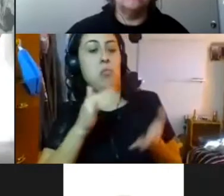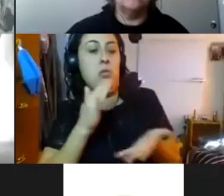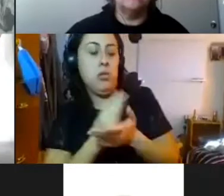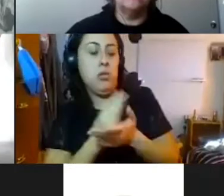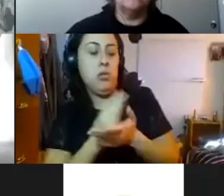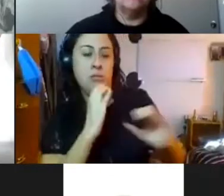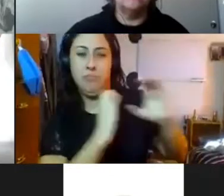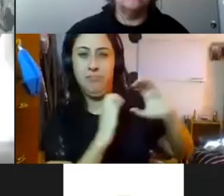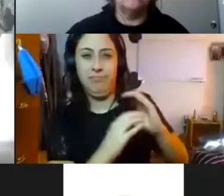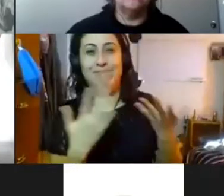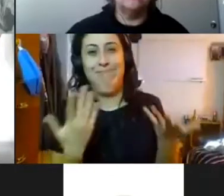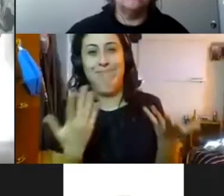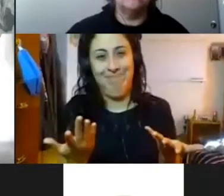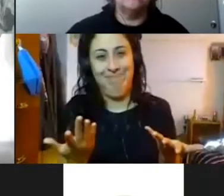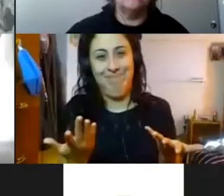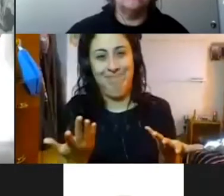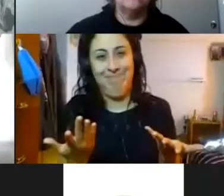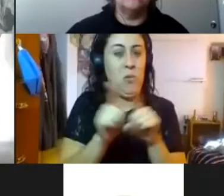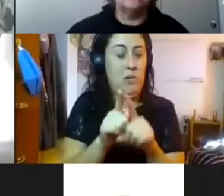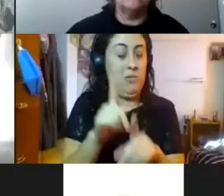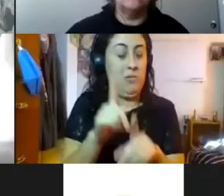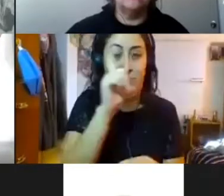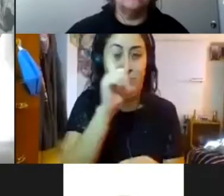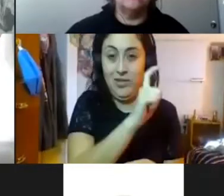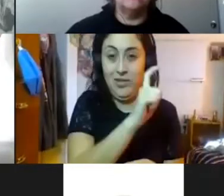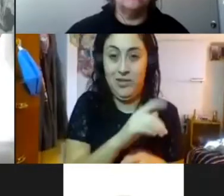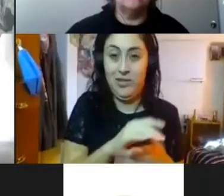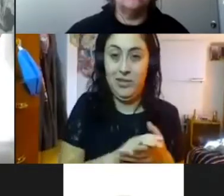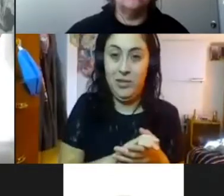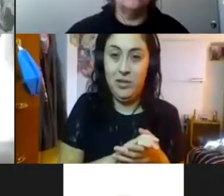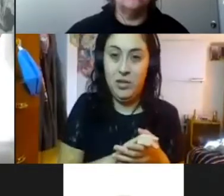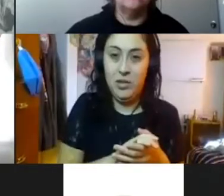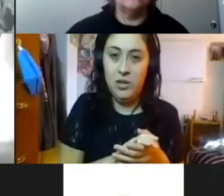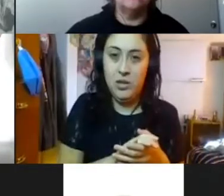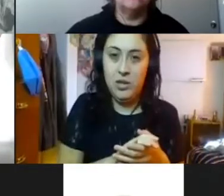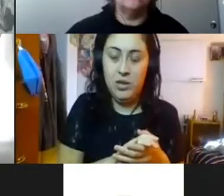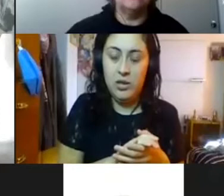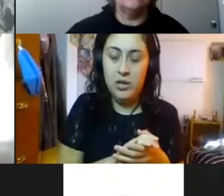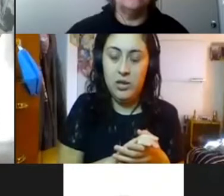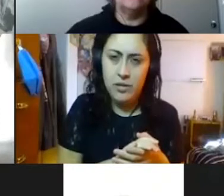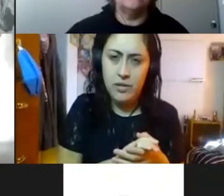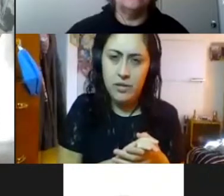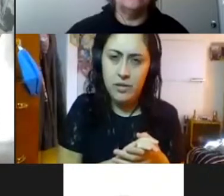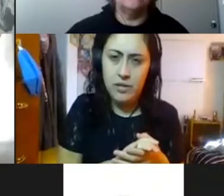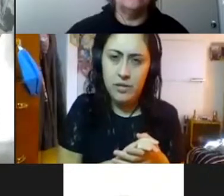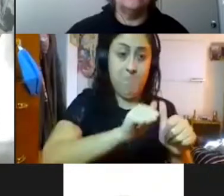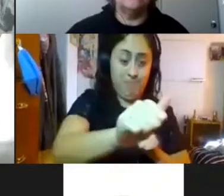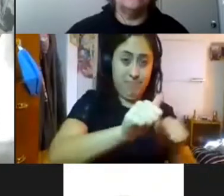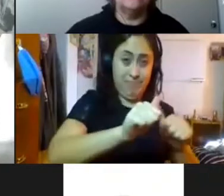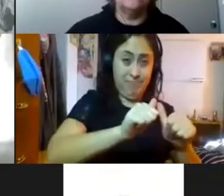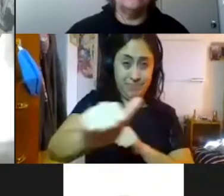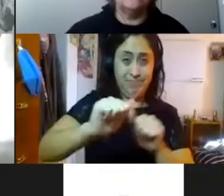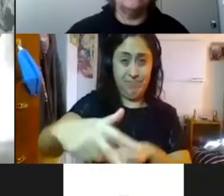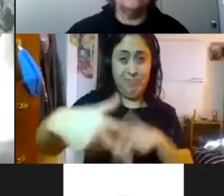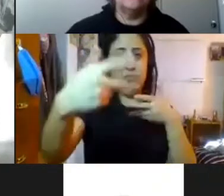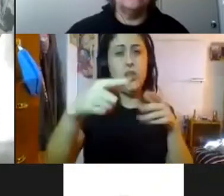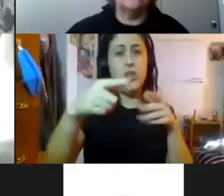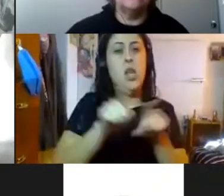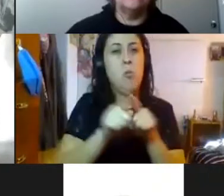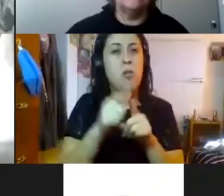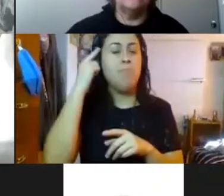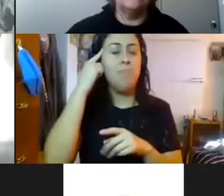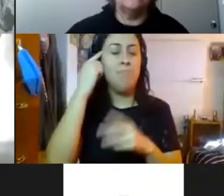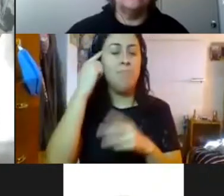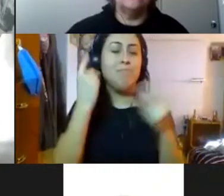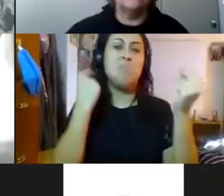Es algo muy extraño, pero también desde la distancia se generaron materiales y recursos educativos que